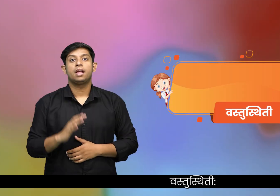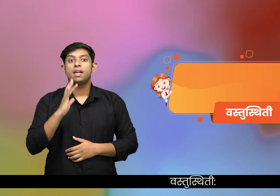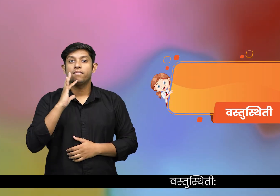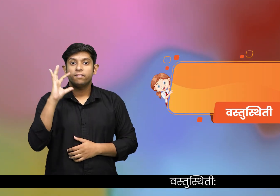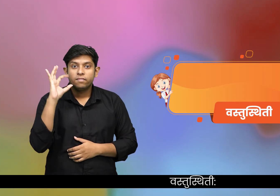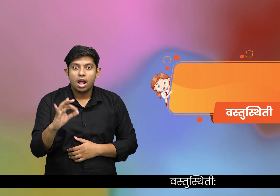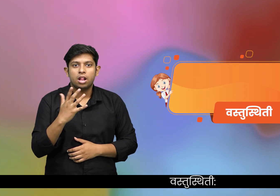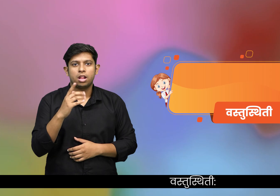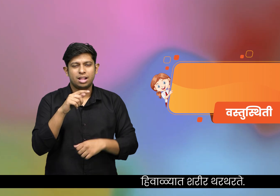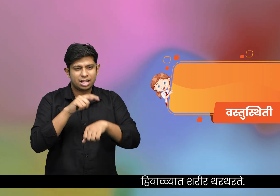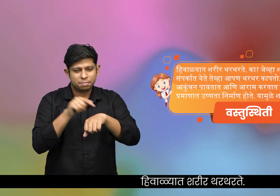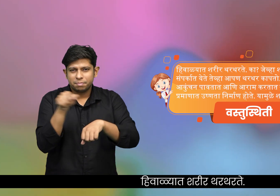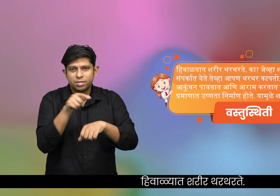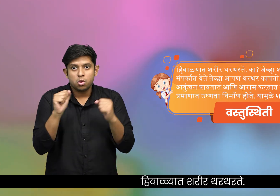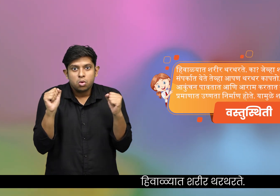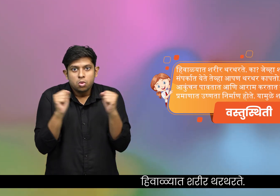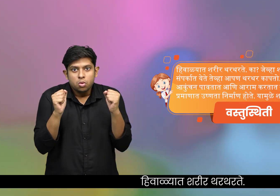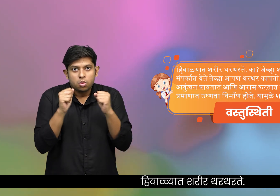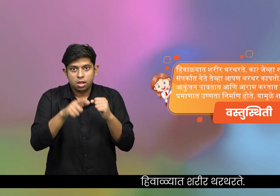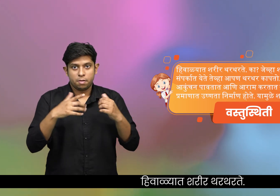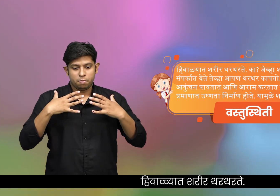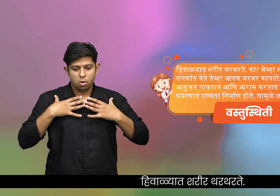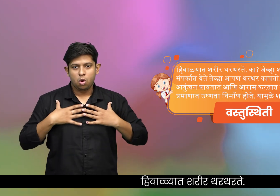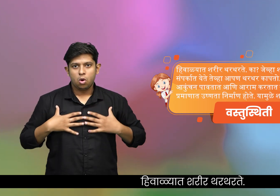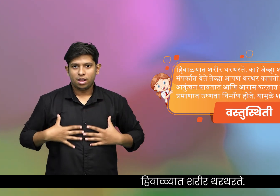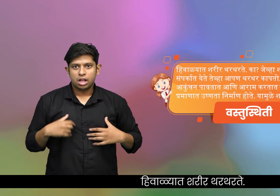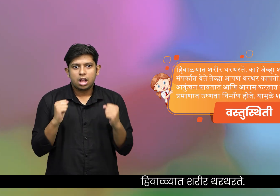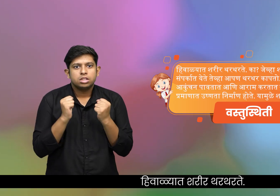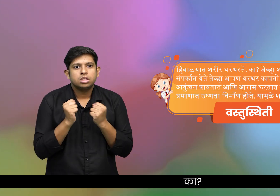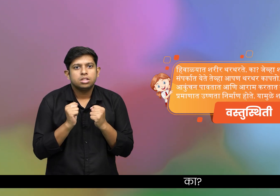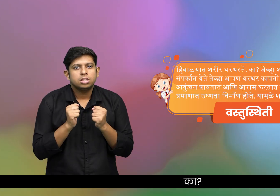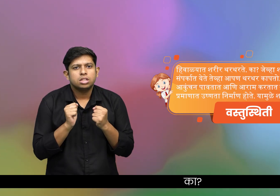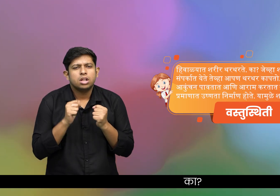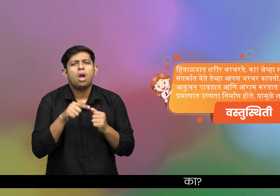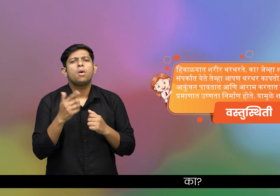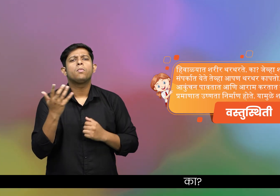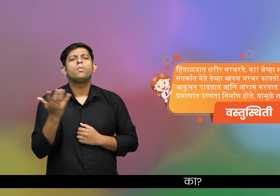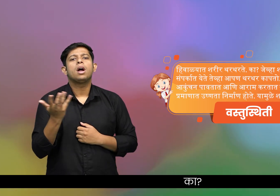वस्तुस्थिती. हिवाळ्यात शरीर थरथरते का?